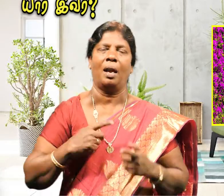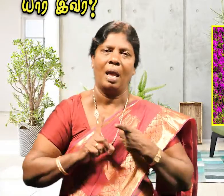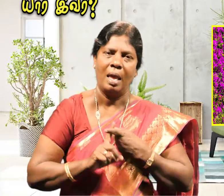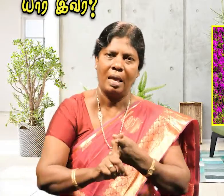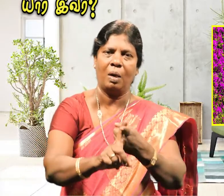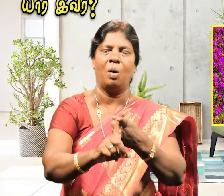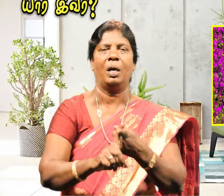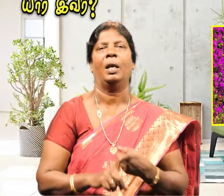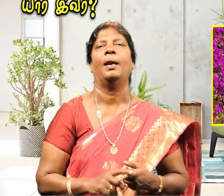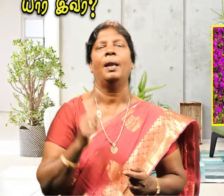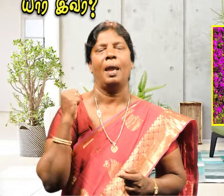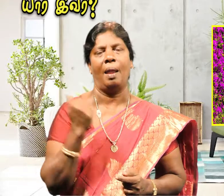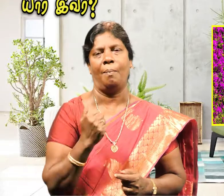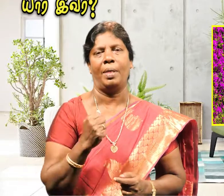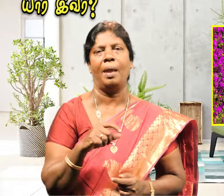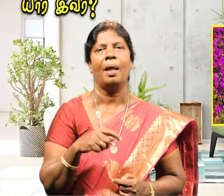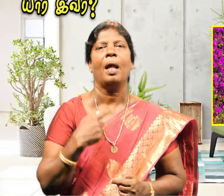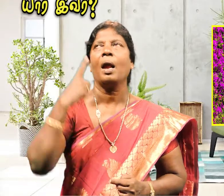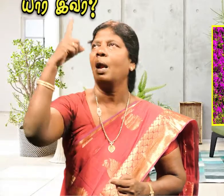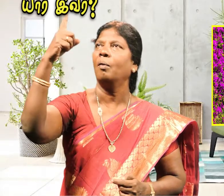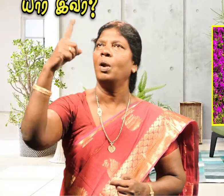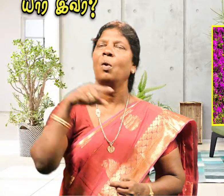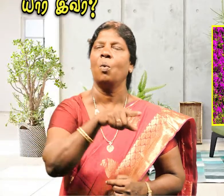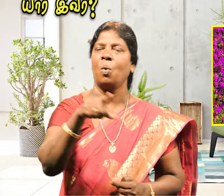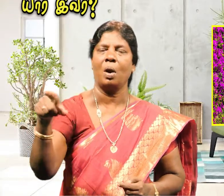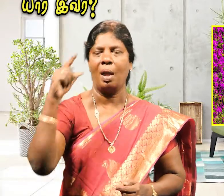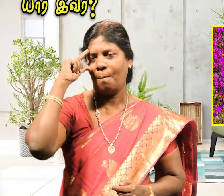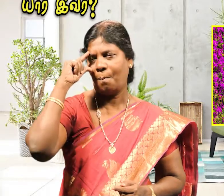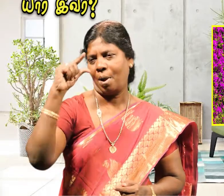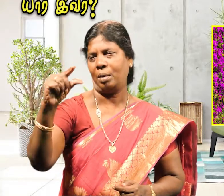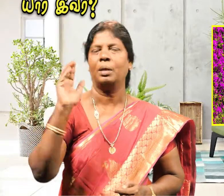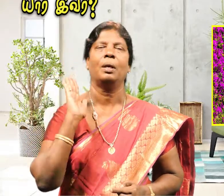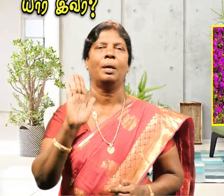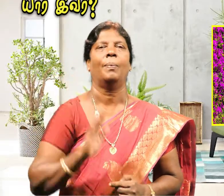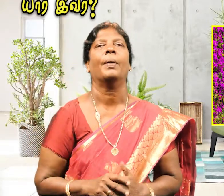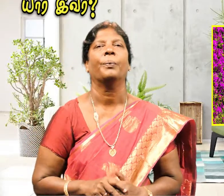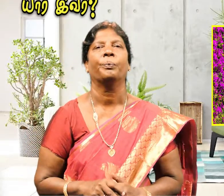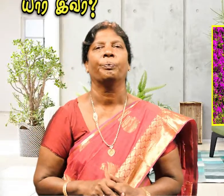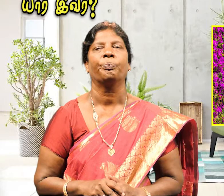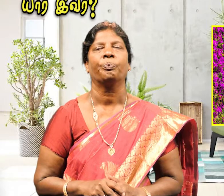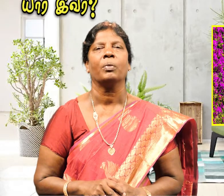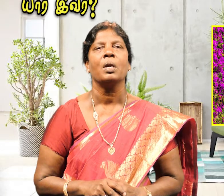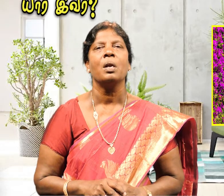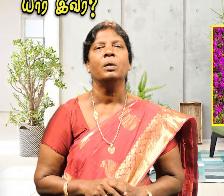விதத்திலே நீங்கள் எதிர்கொள்ளுகிறீர்கள் என்பதை குறித்து கடவுள் உங்களை பார்த்து கொண்டே